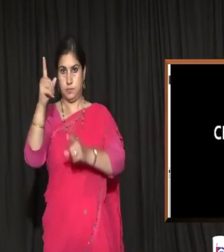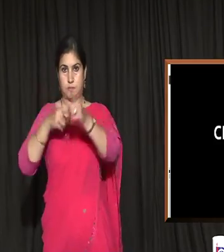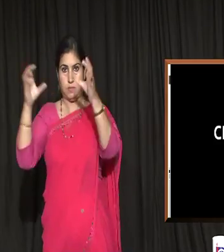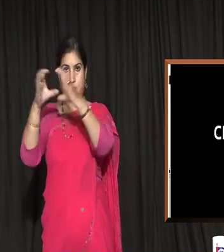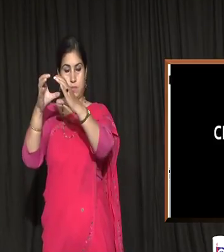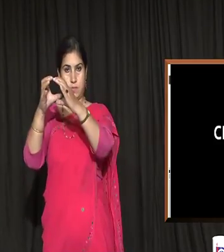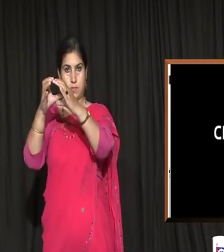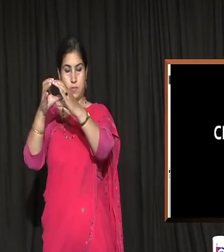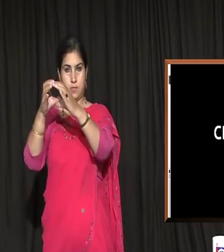शताब्दी.